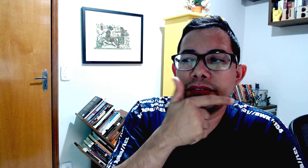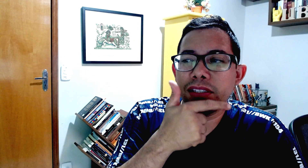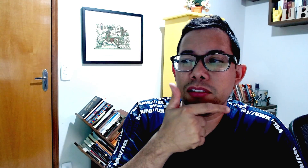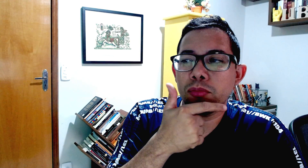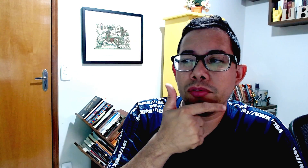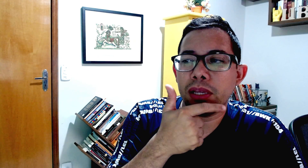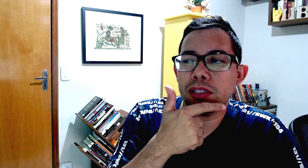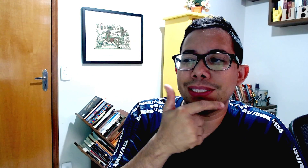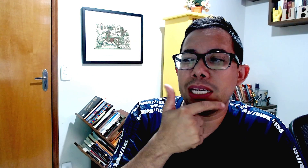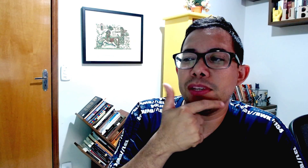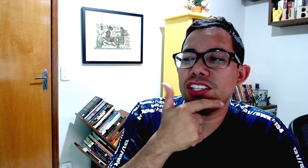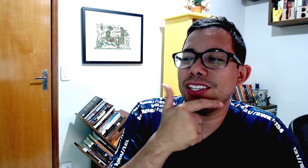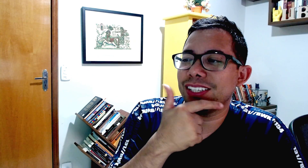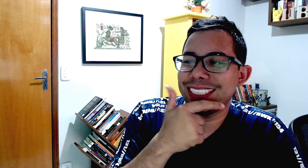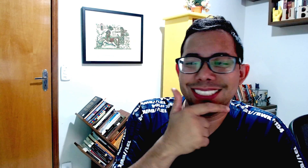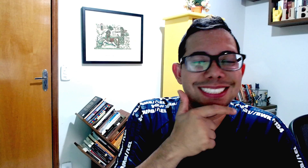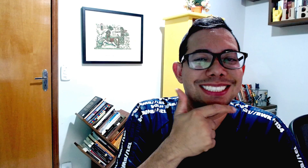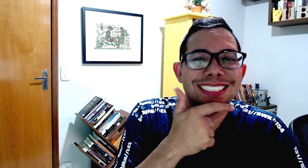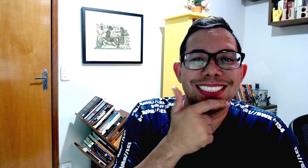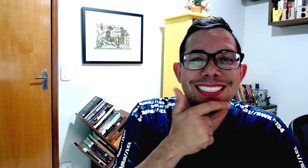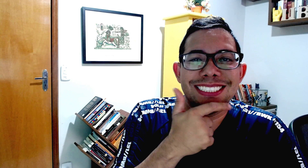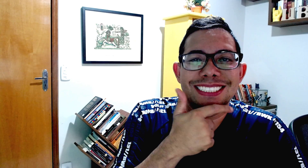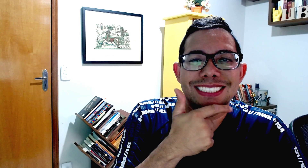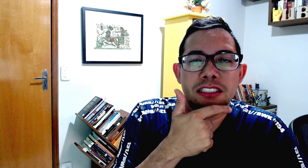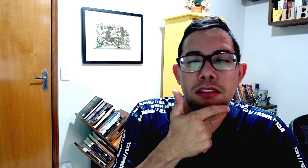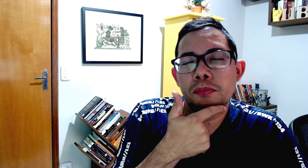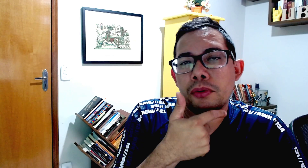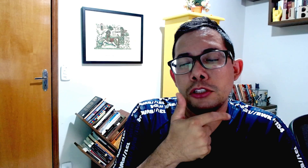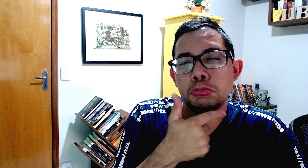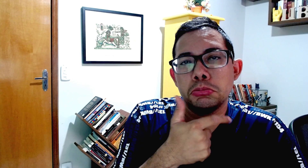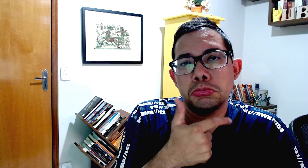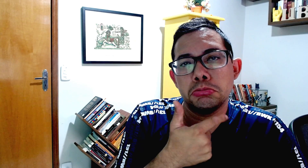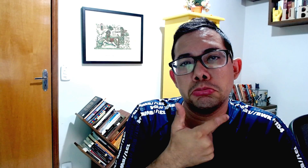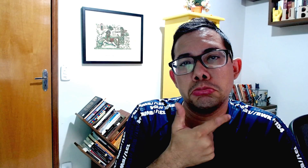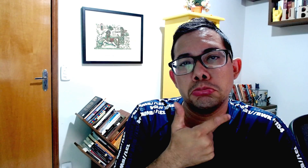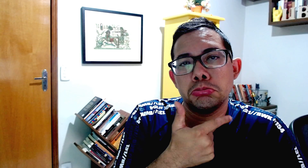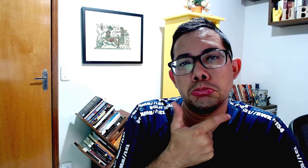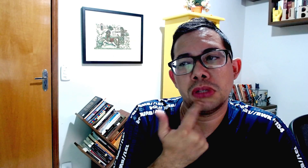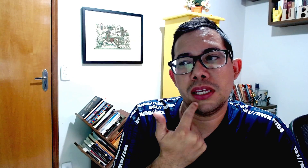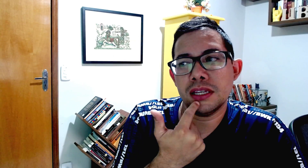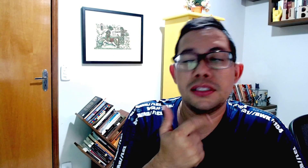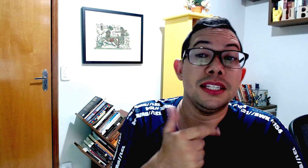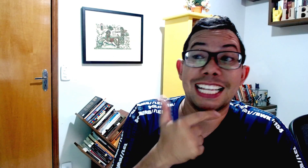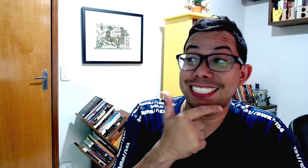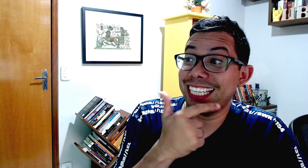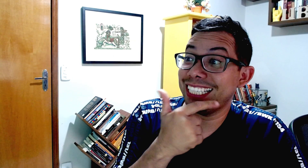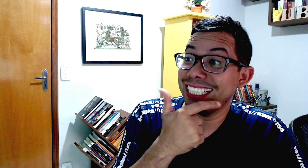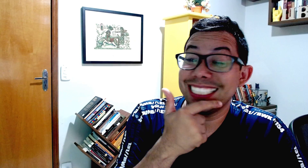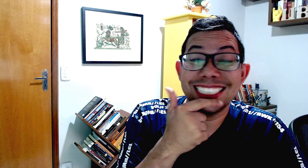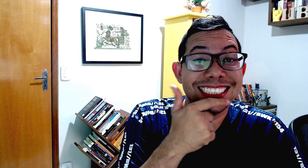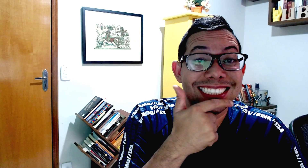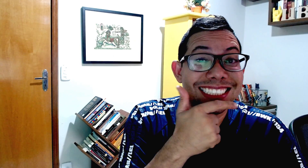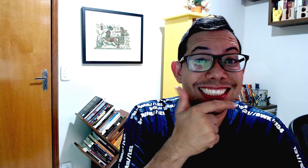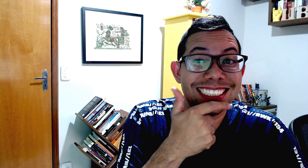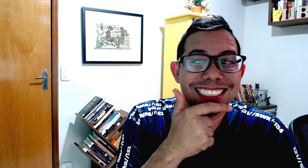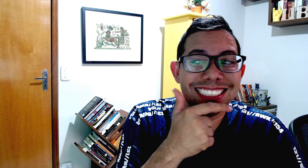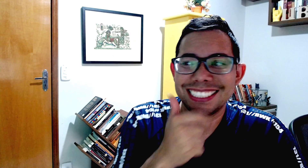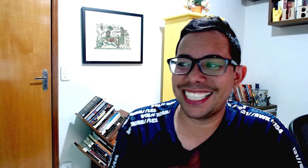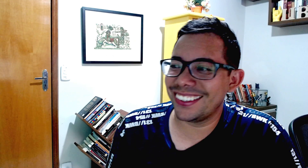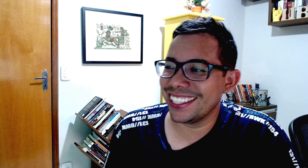faz esse movimento, dá uma tremidinha, ó. Você não pode rir assim, tá? Você tem que. Tranquilo,